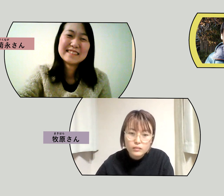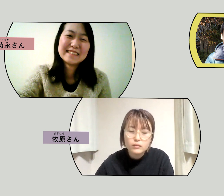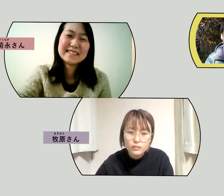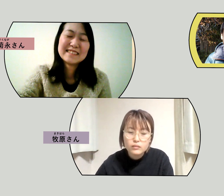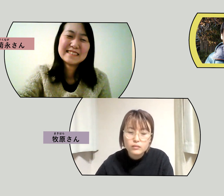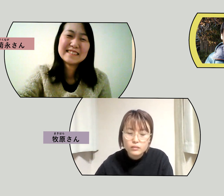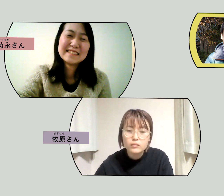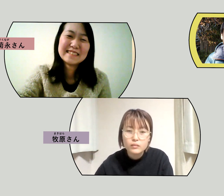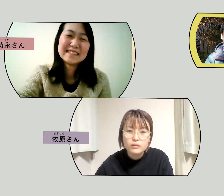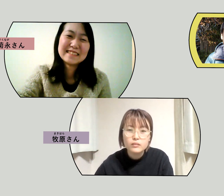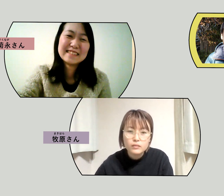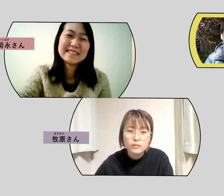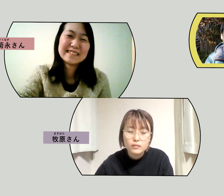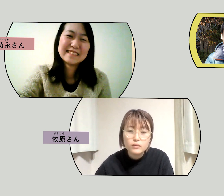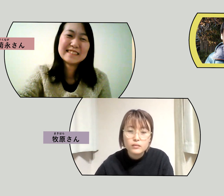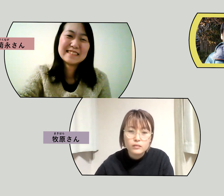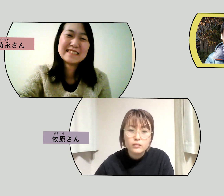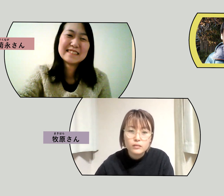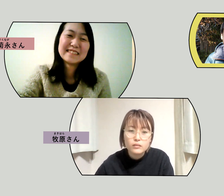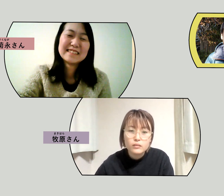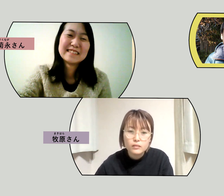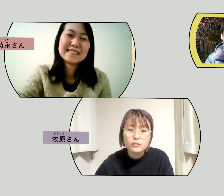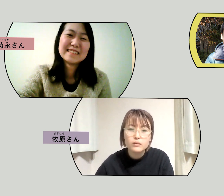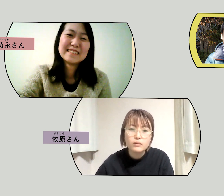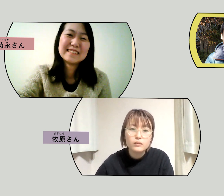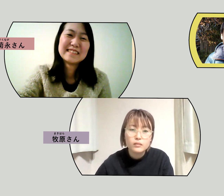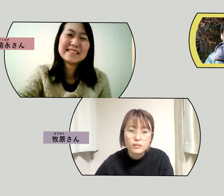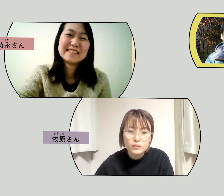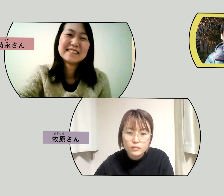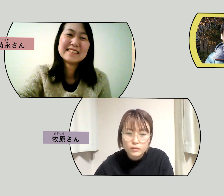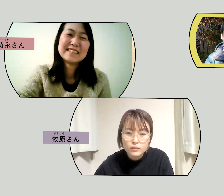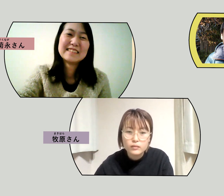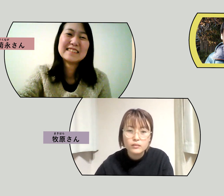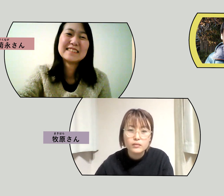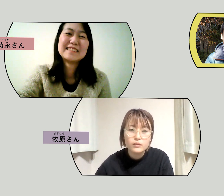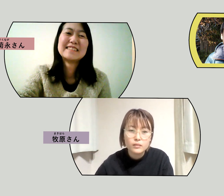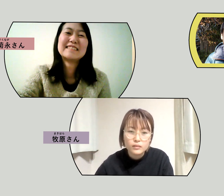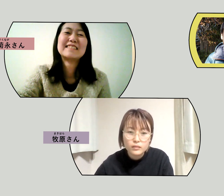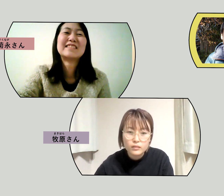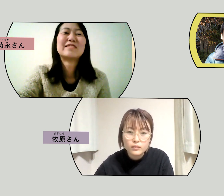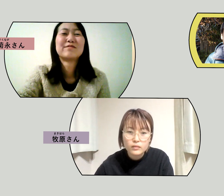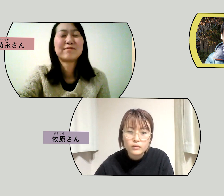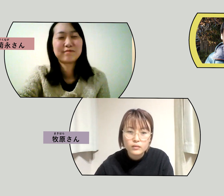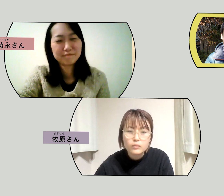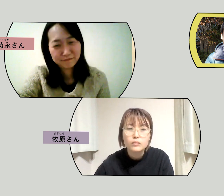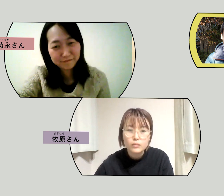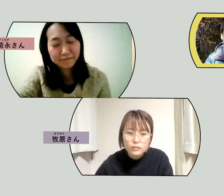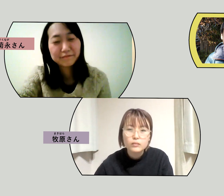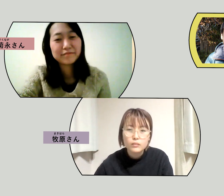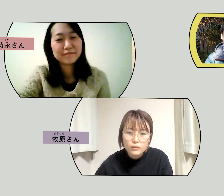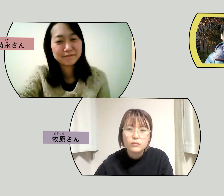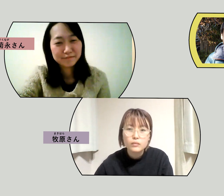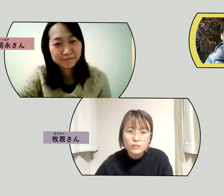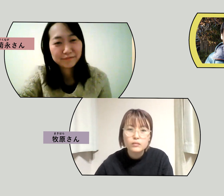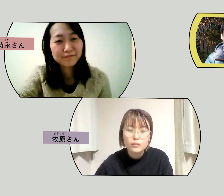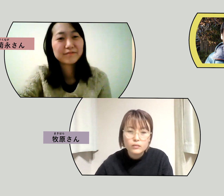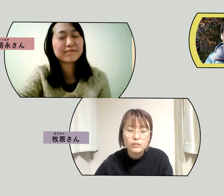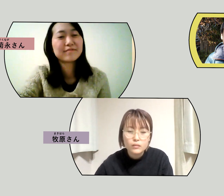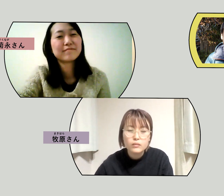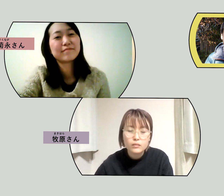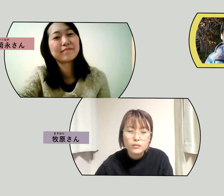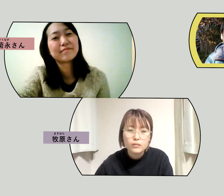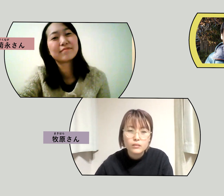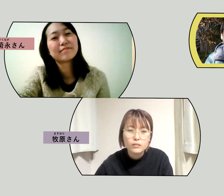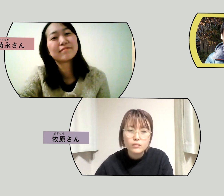多分全てそれ以外のものに変わってくると思うんですよだからあの道の信号とかも全部